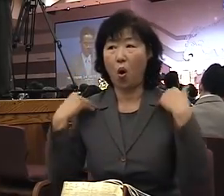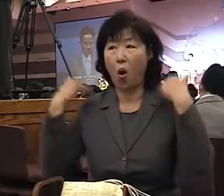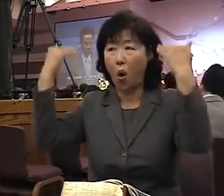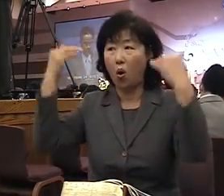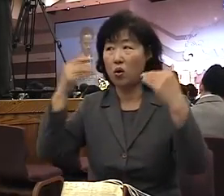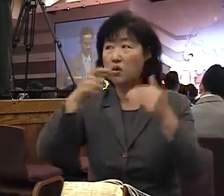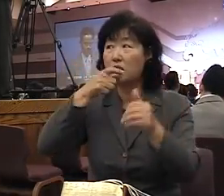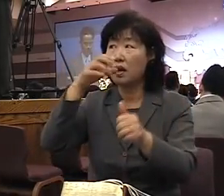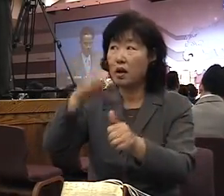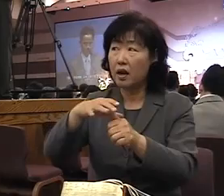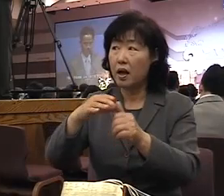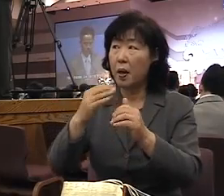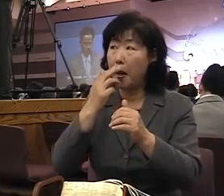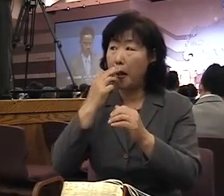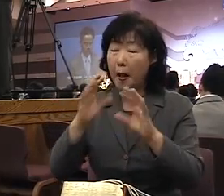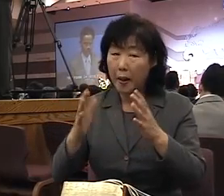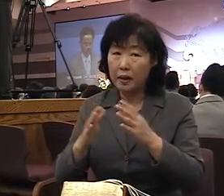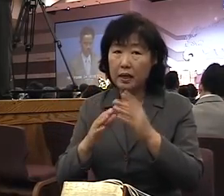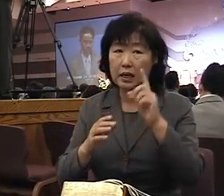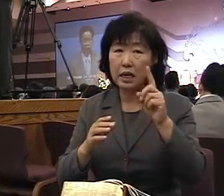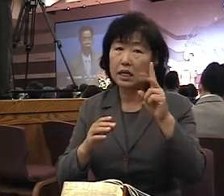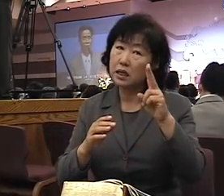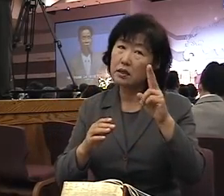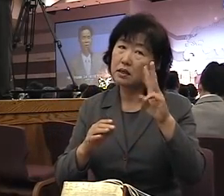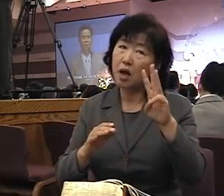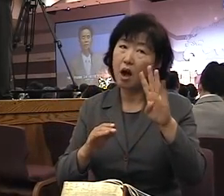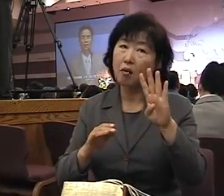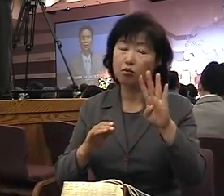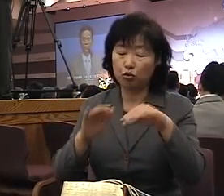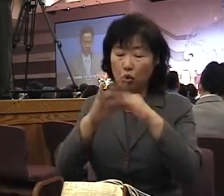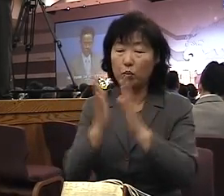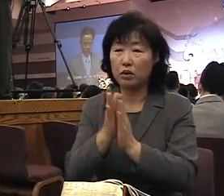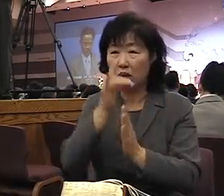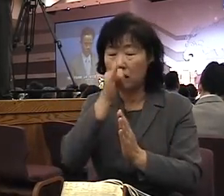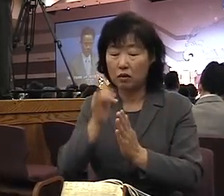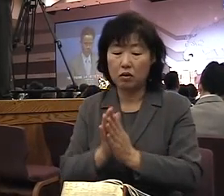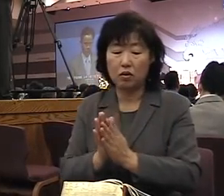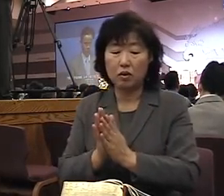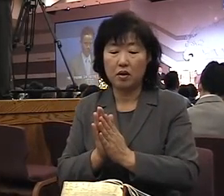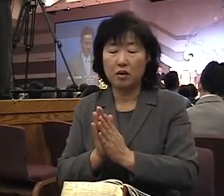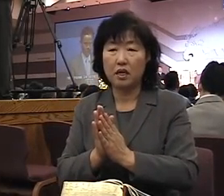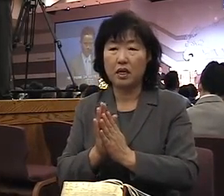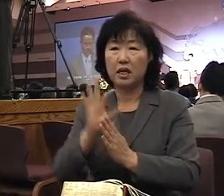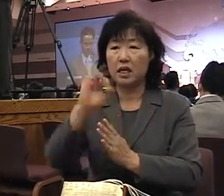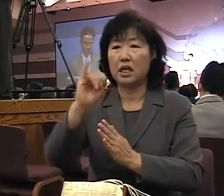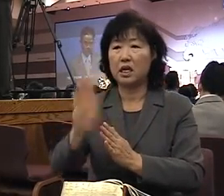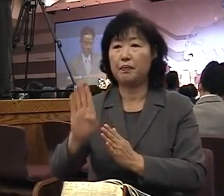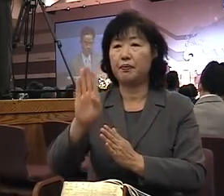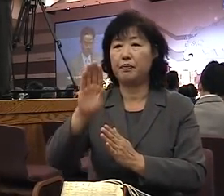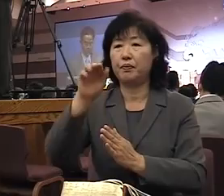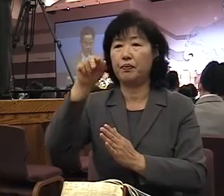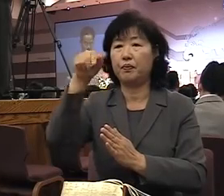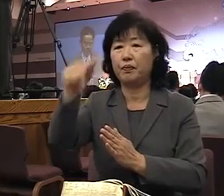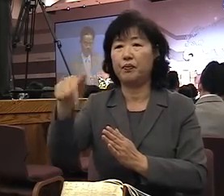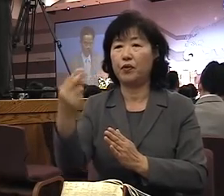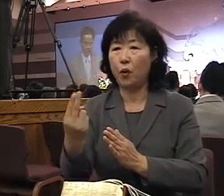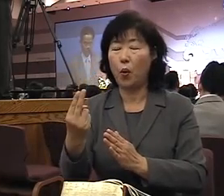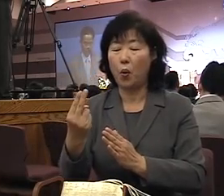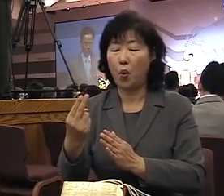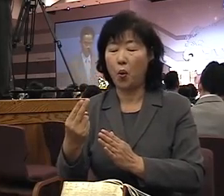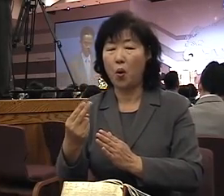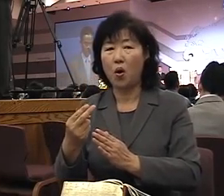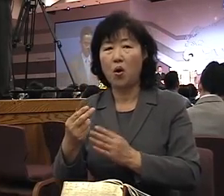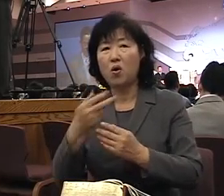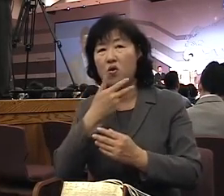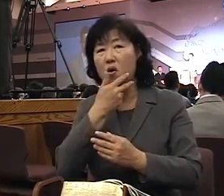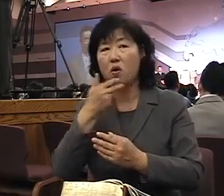유아 세례는 1, 2, 3부, 4부 예배 다 있고요. 입교는 3부 홀리웨이브 영어 예배 때만 진행해 주겠습니다. 세례